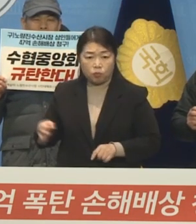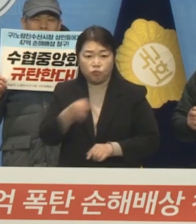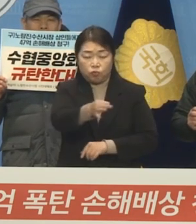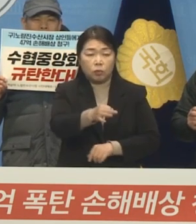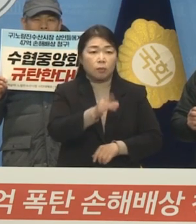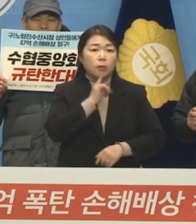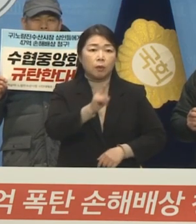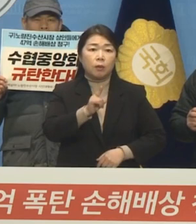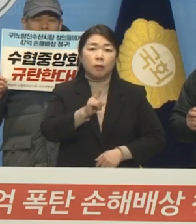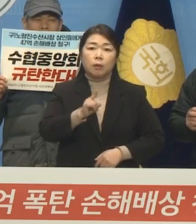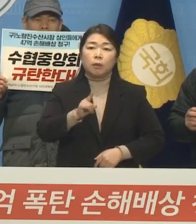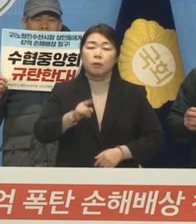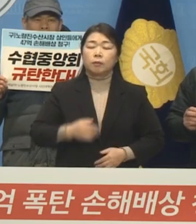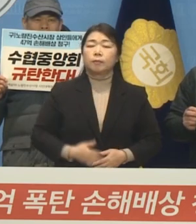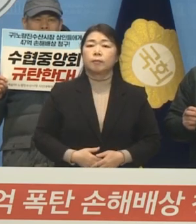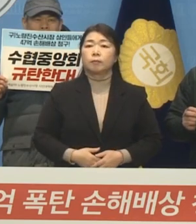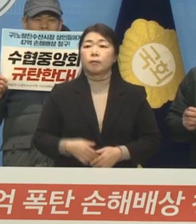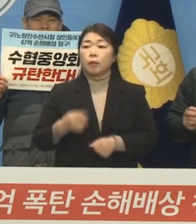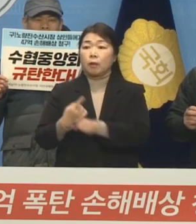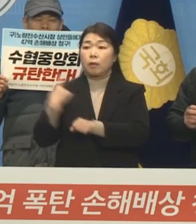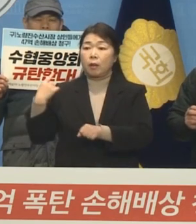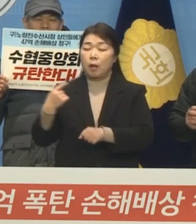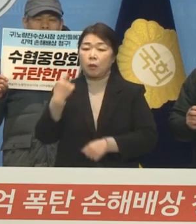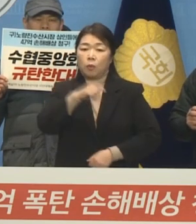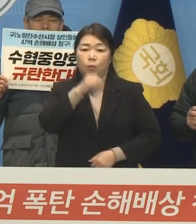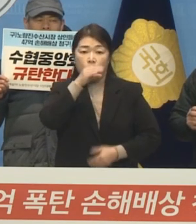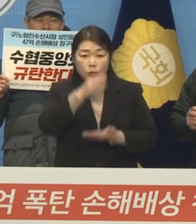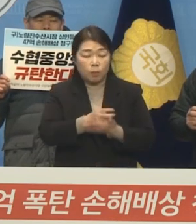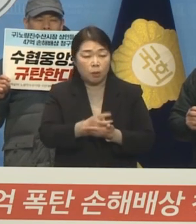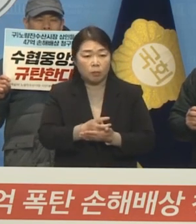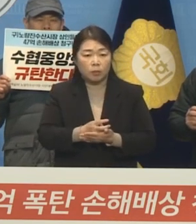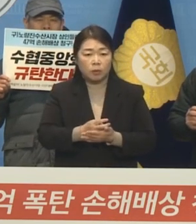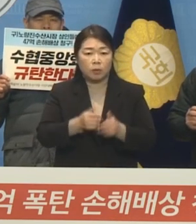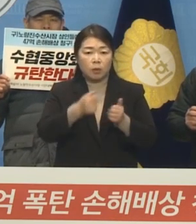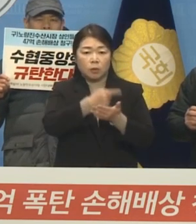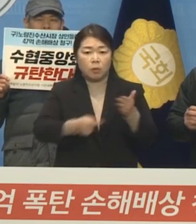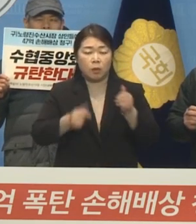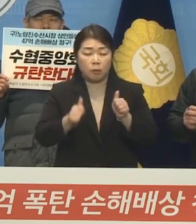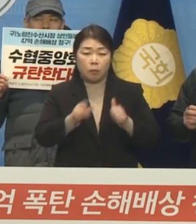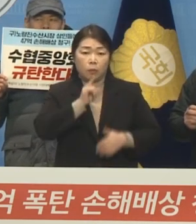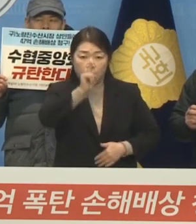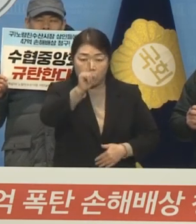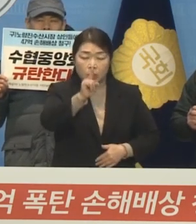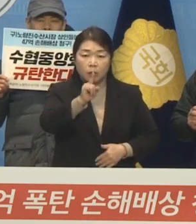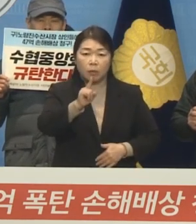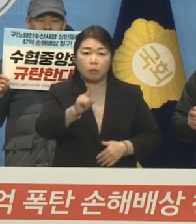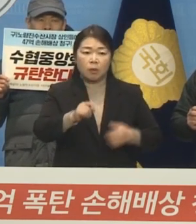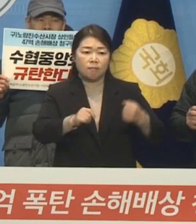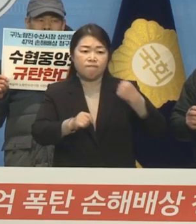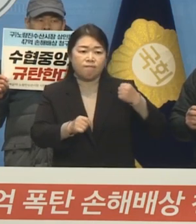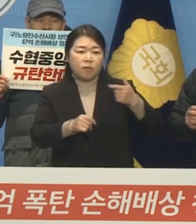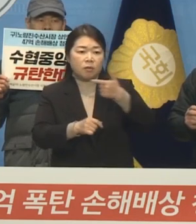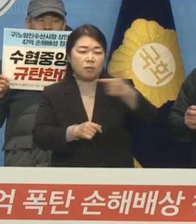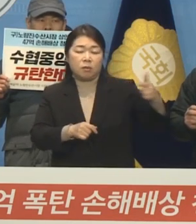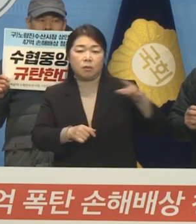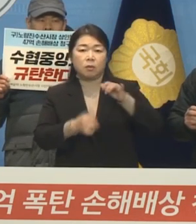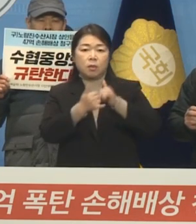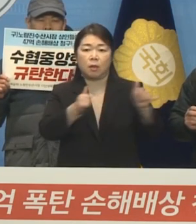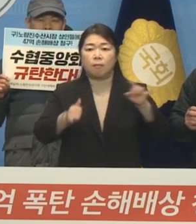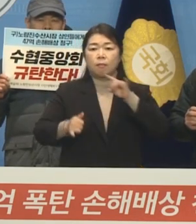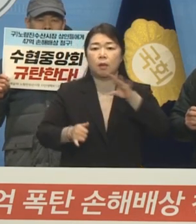지난해 노란봉투법, 노조3법 이런 손해배상 소송이 너무 강자들한테 유리하다.